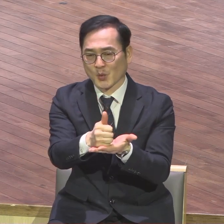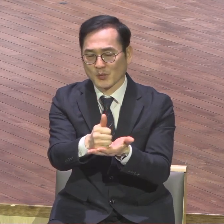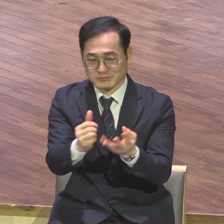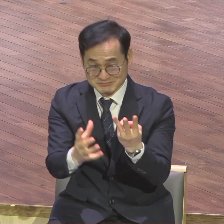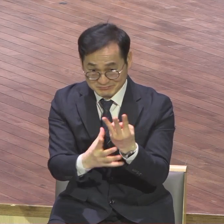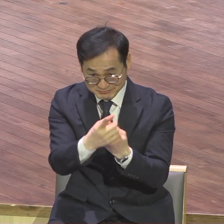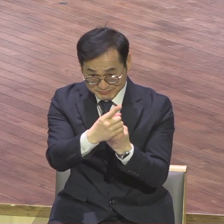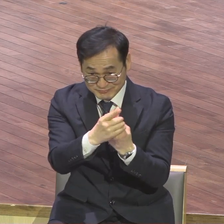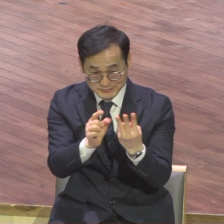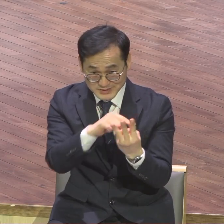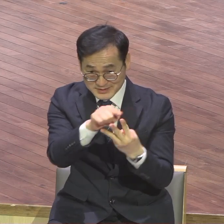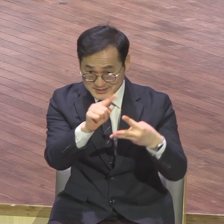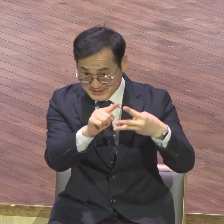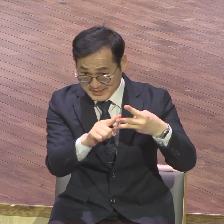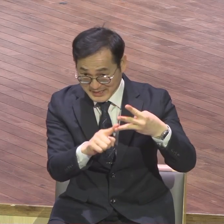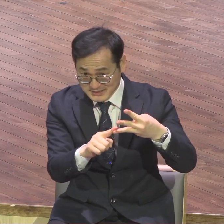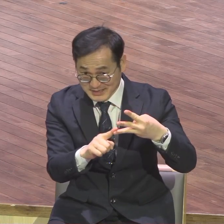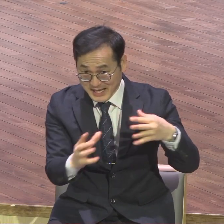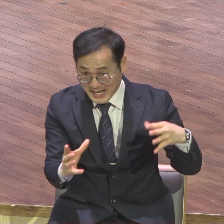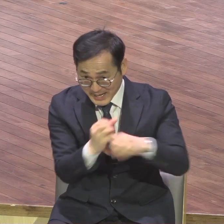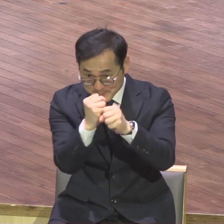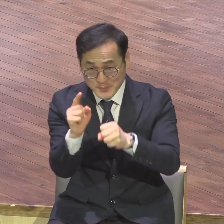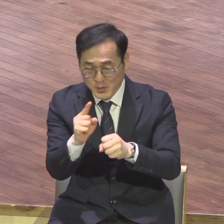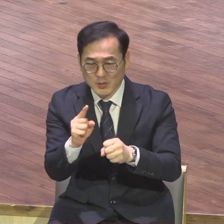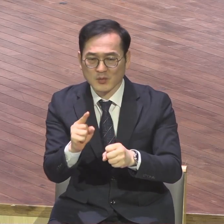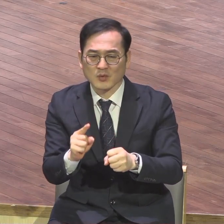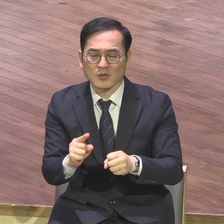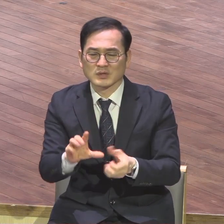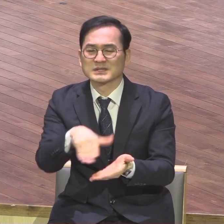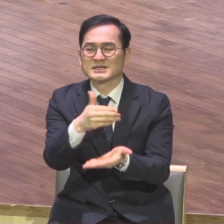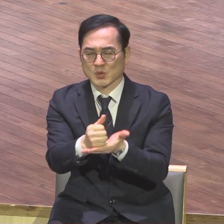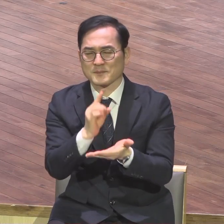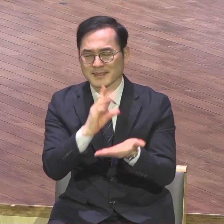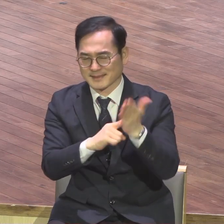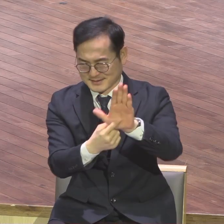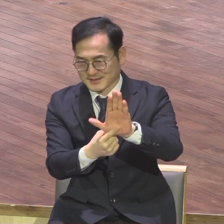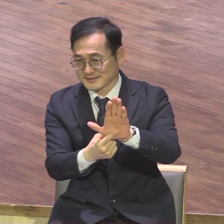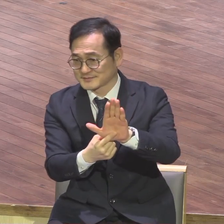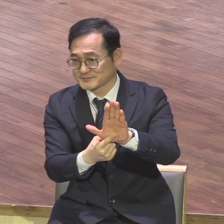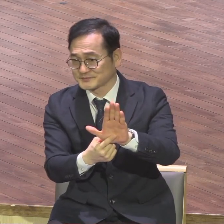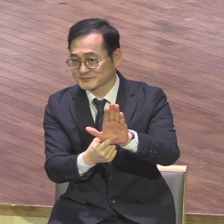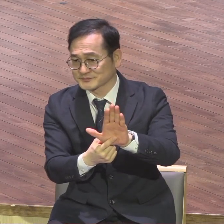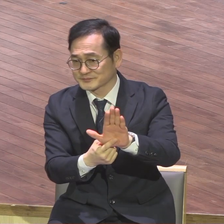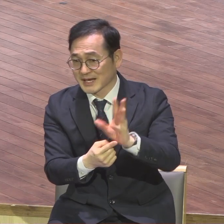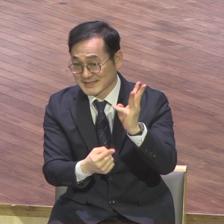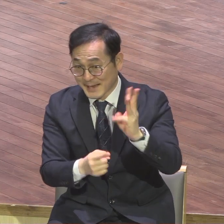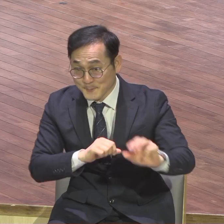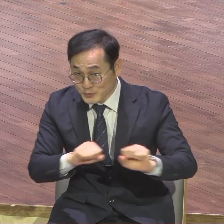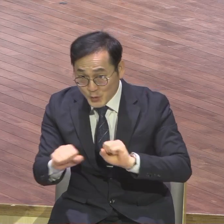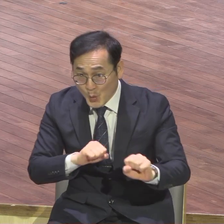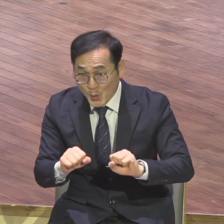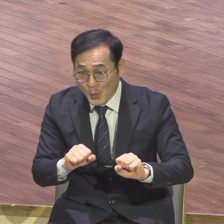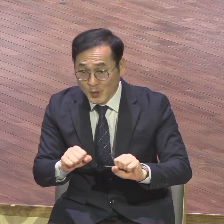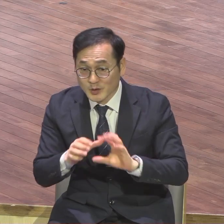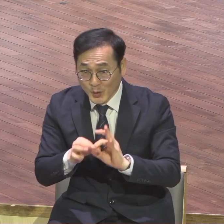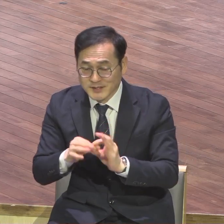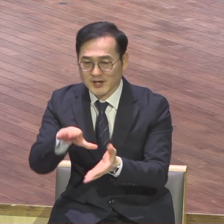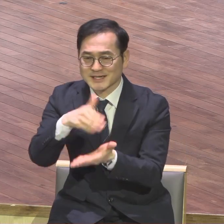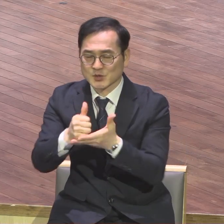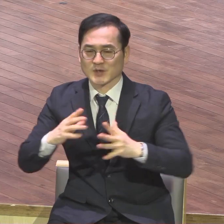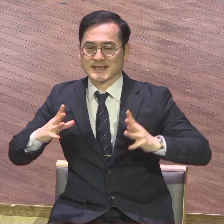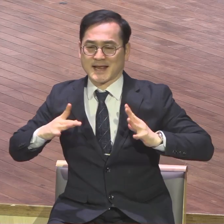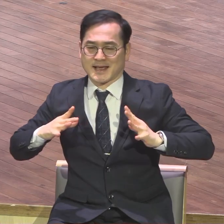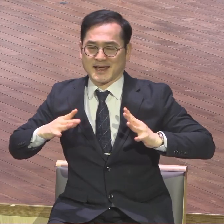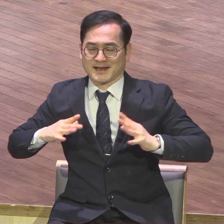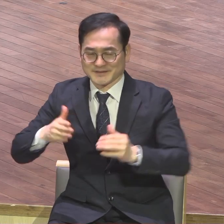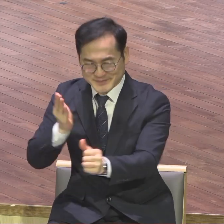영계 모든 성도들 삶 운동의 주역으로 언약적 도전하면서 그리스도 예수를 자랑하는 참 기쁜 인생들 다